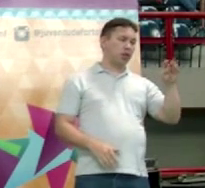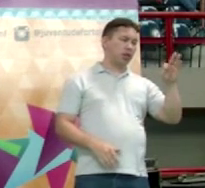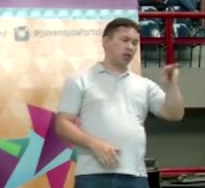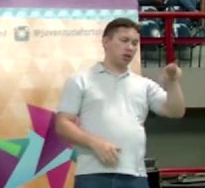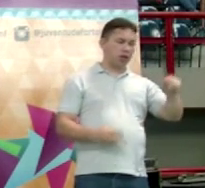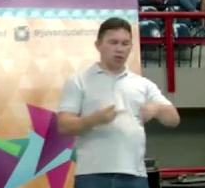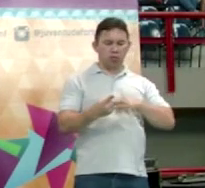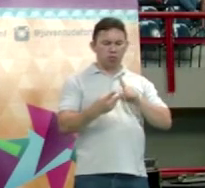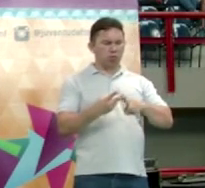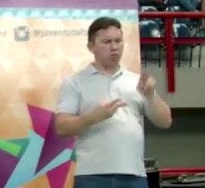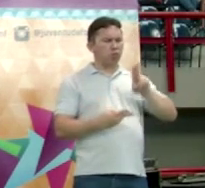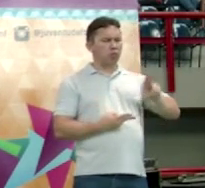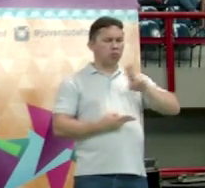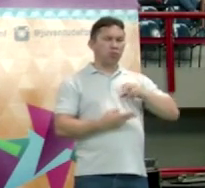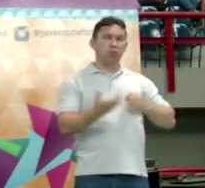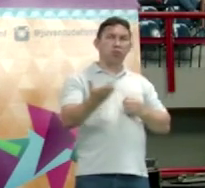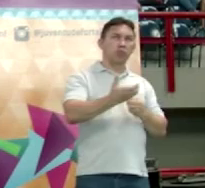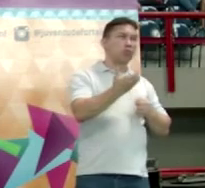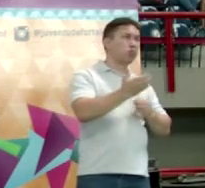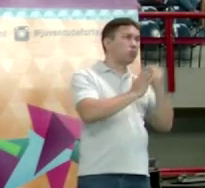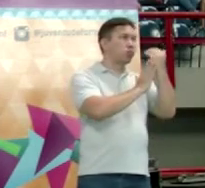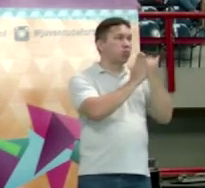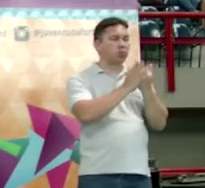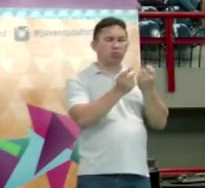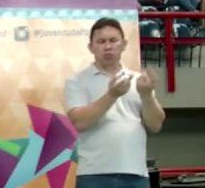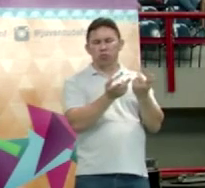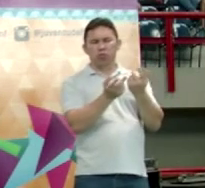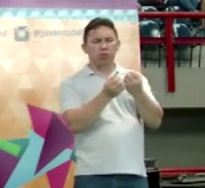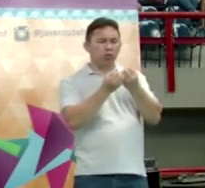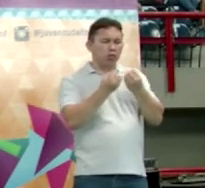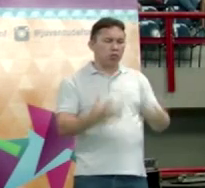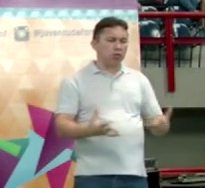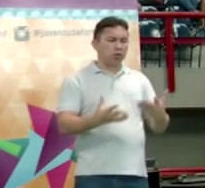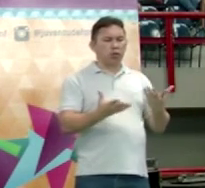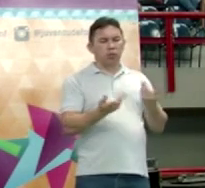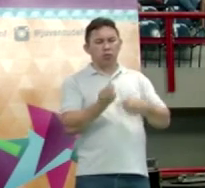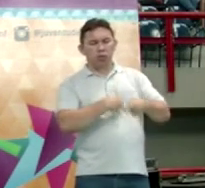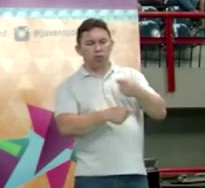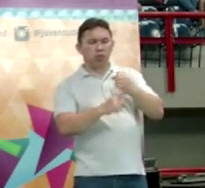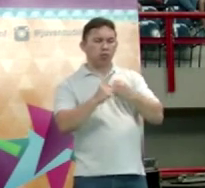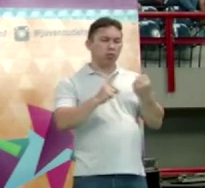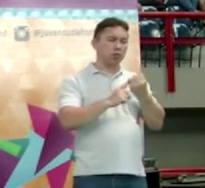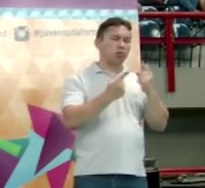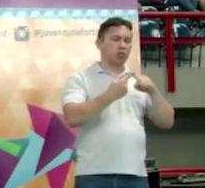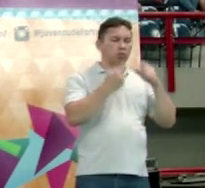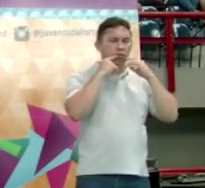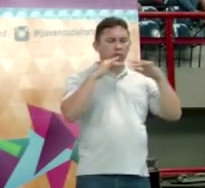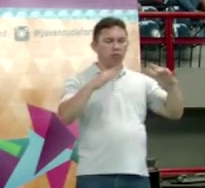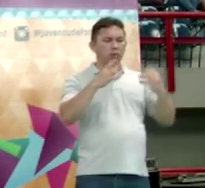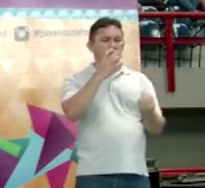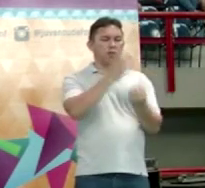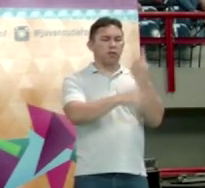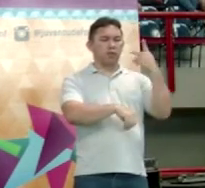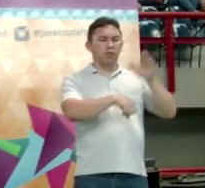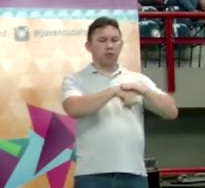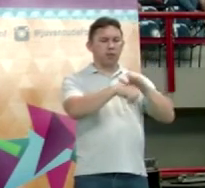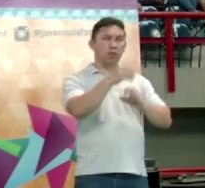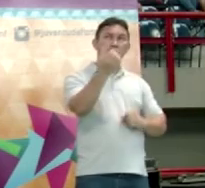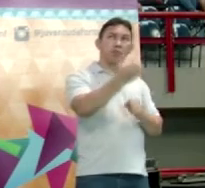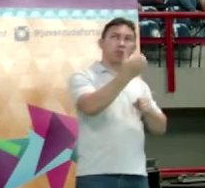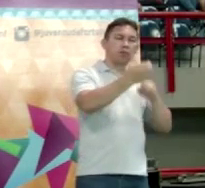coronopilina, têm sido uma alternativa na diminuição dos prejuízos econômicos, sociais e ambientais gerados